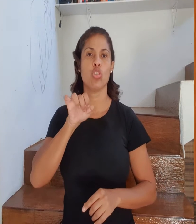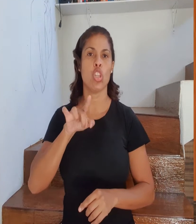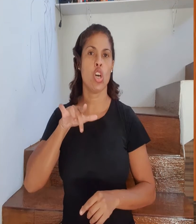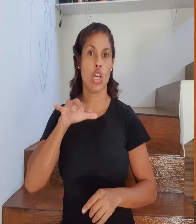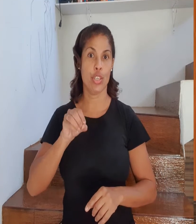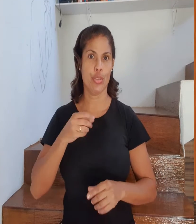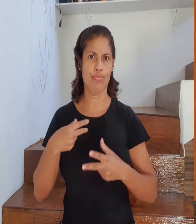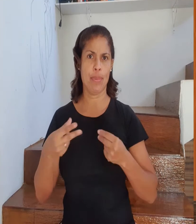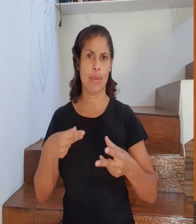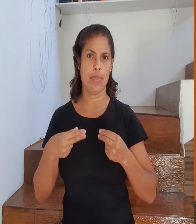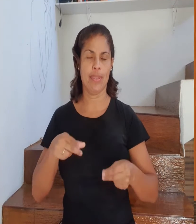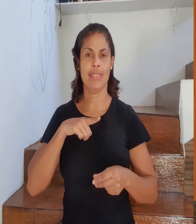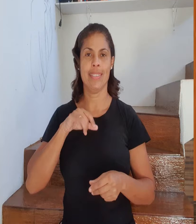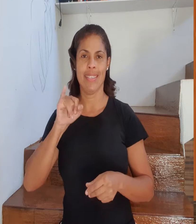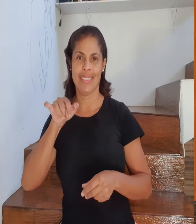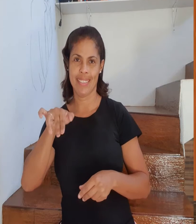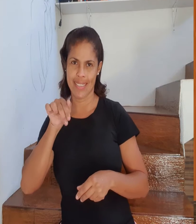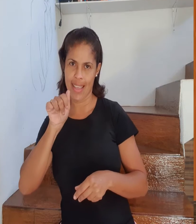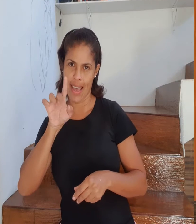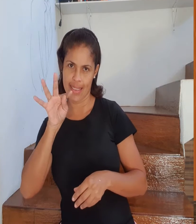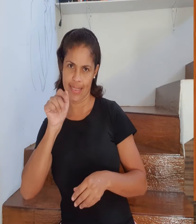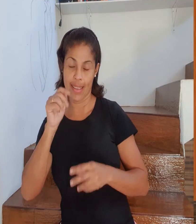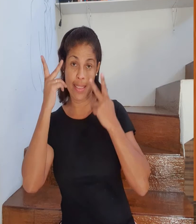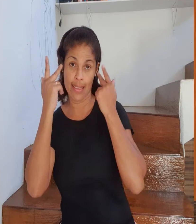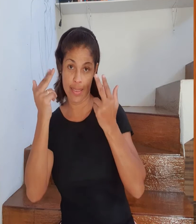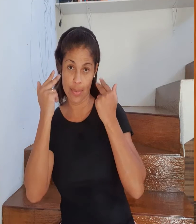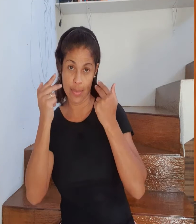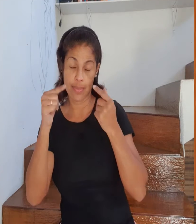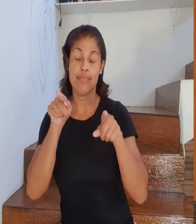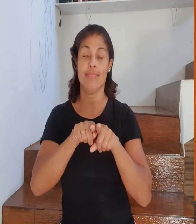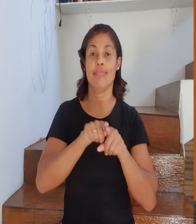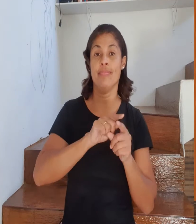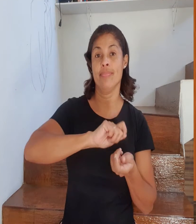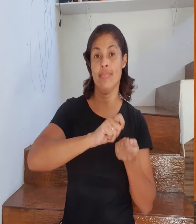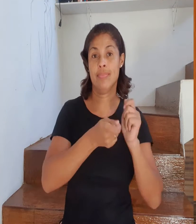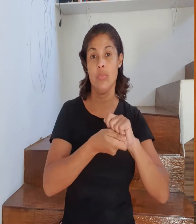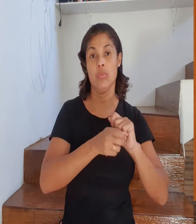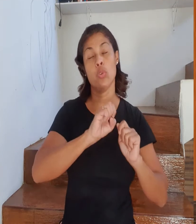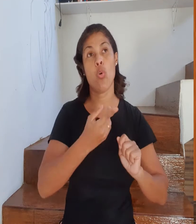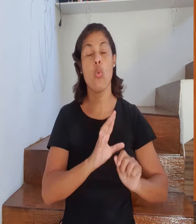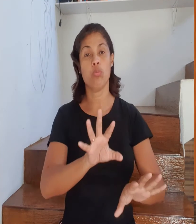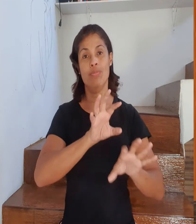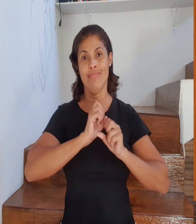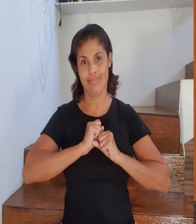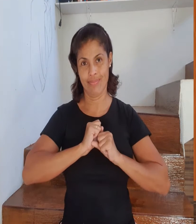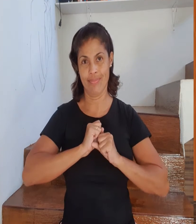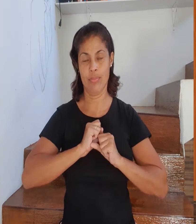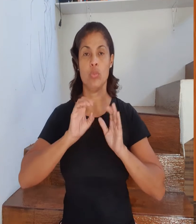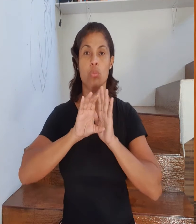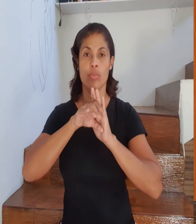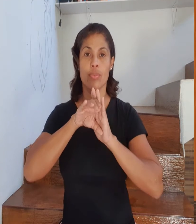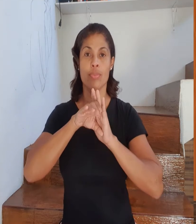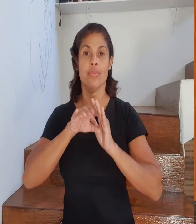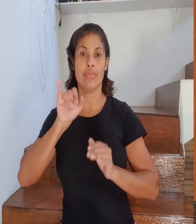imunológico. Assim, nós temos a imunidade inata ou natural e a imunidade adaptativa ou adquirida.